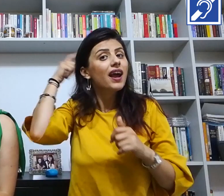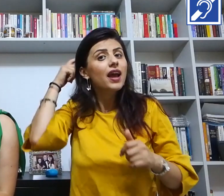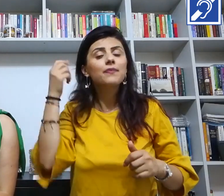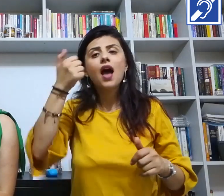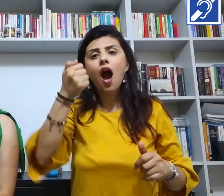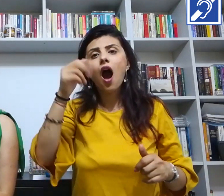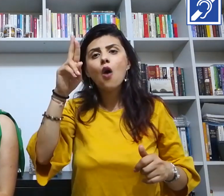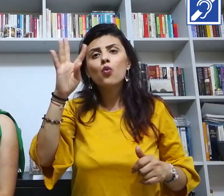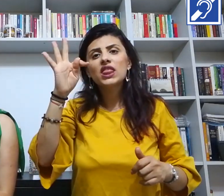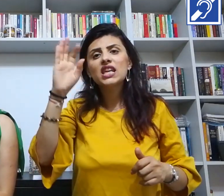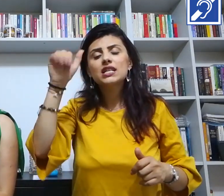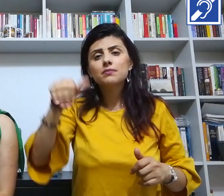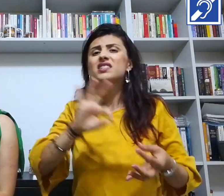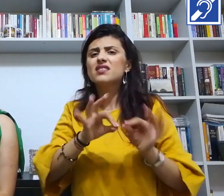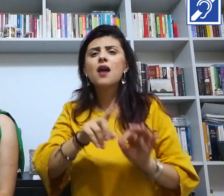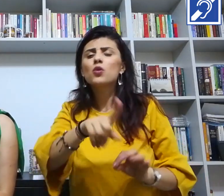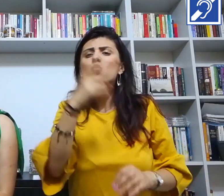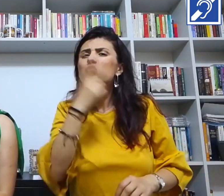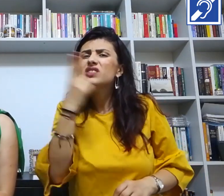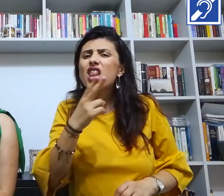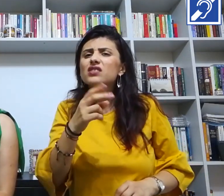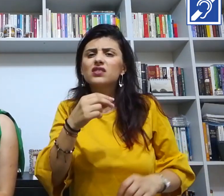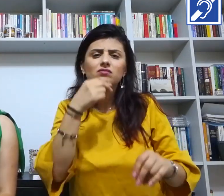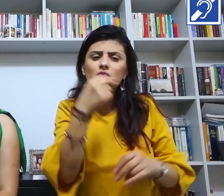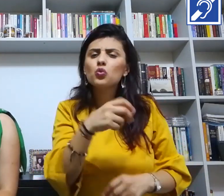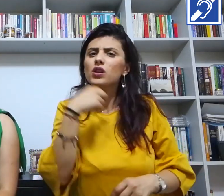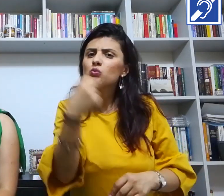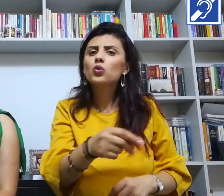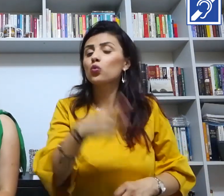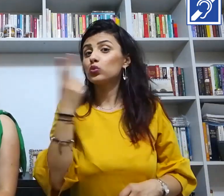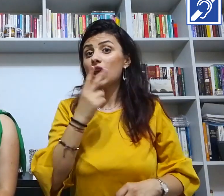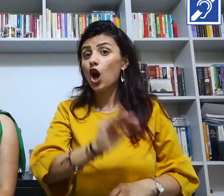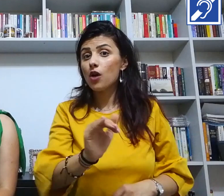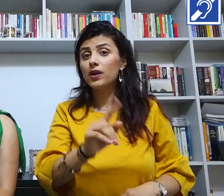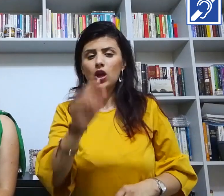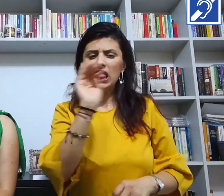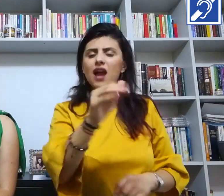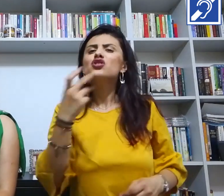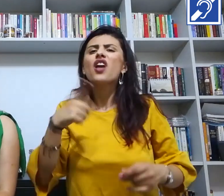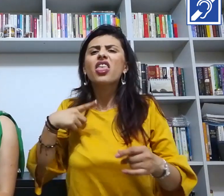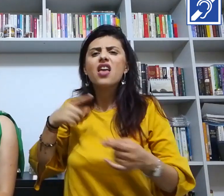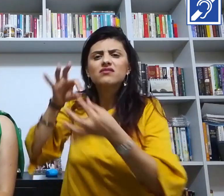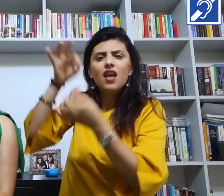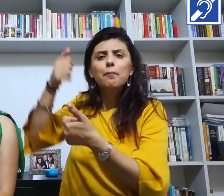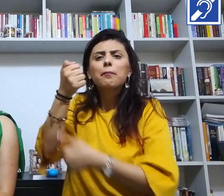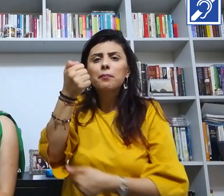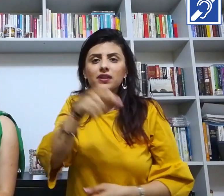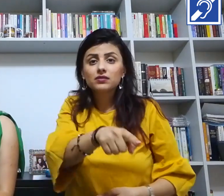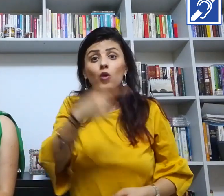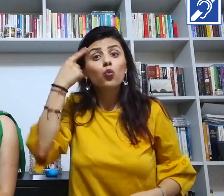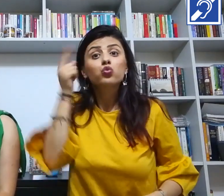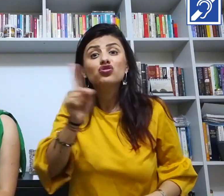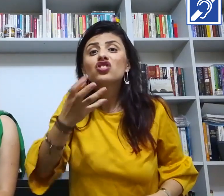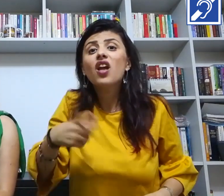Înseamnă că, de exemplu, nu înțelege ceea ce îi transmiți. Adică, dacă tu îl întrebi ce este acesta, el nu știe că este un